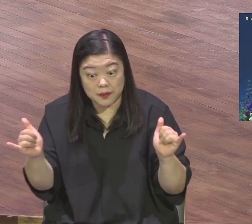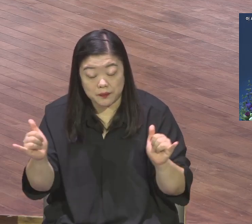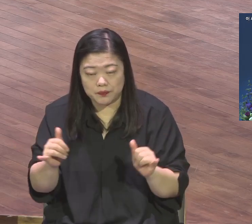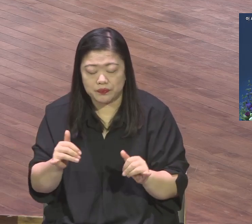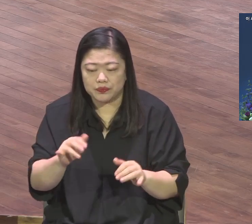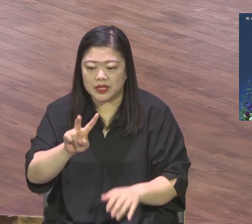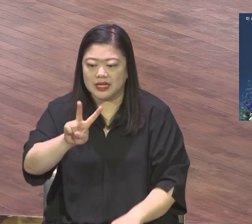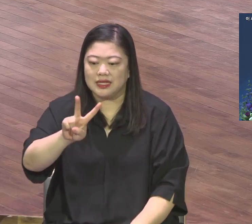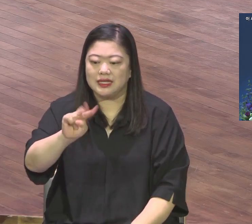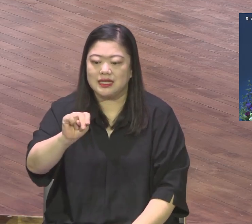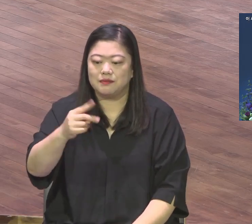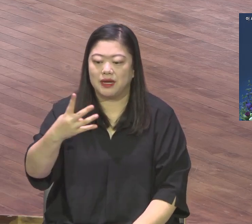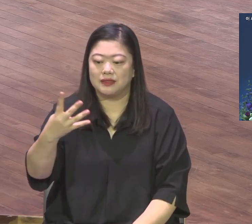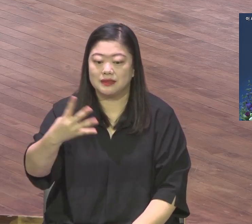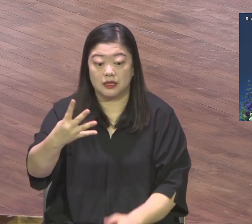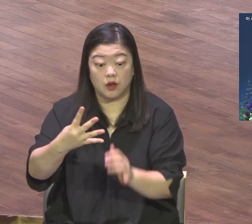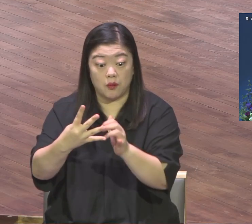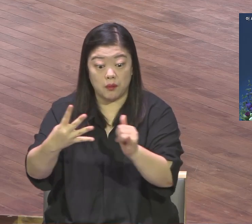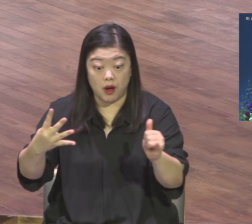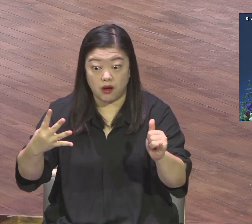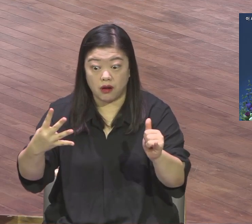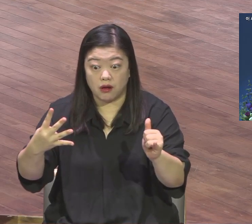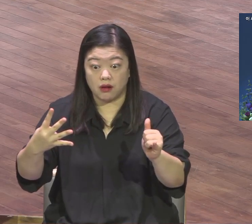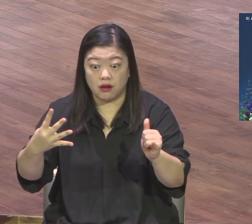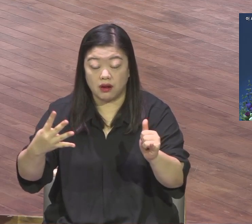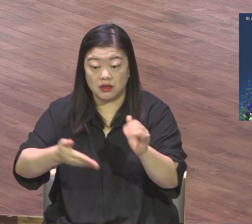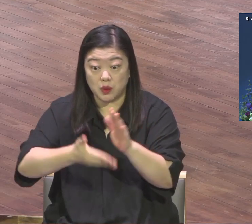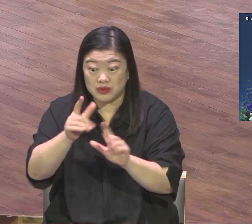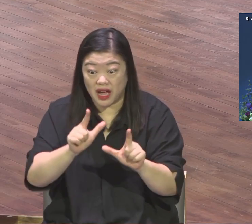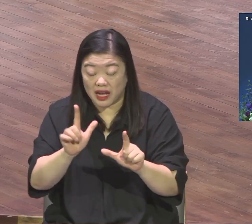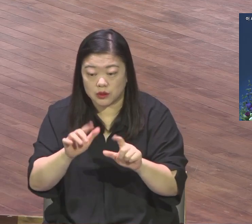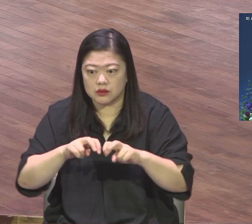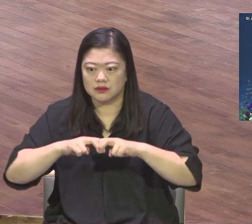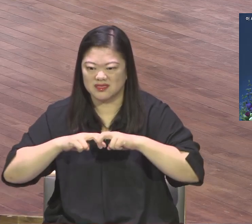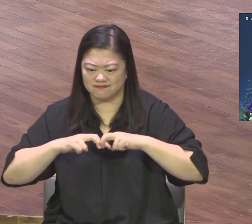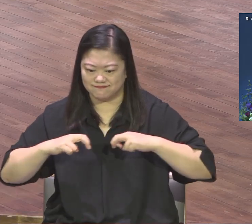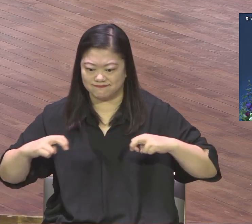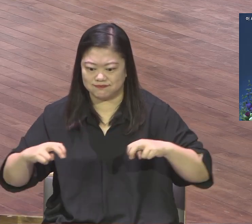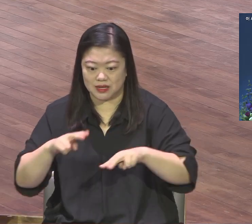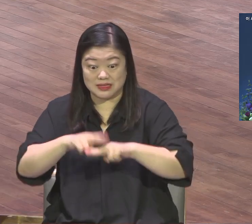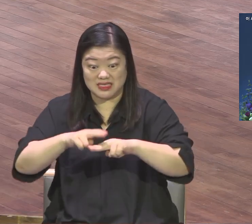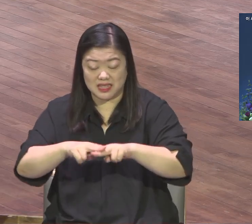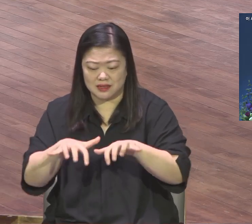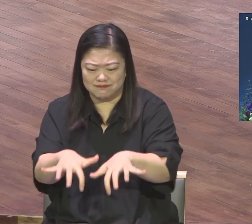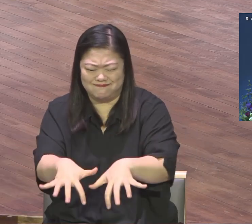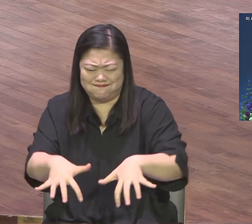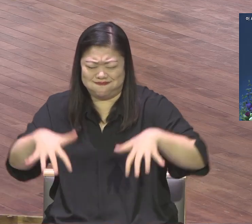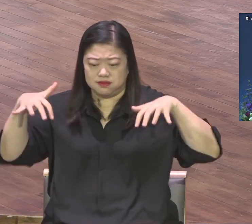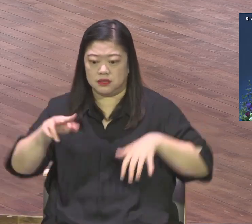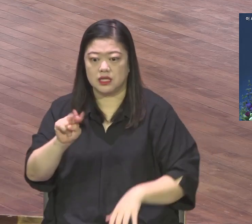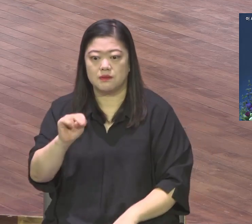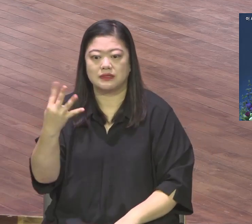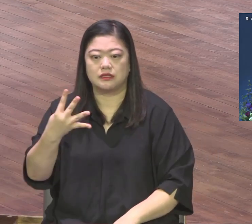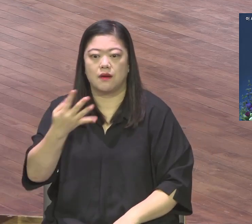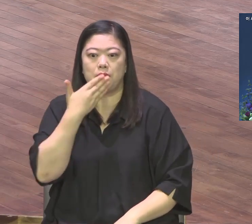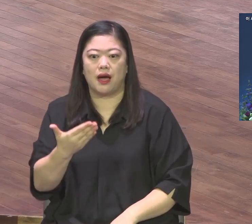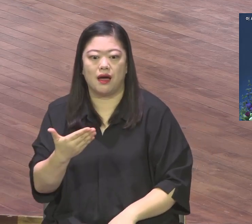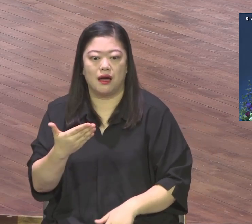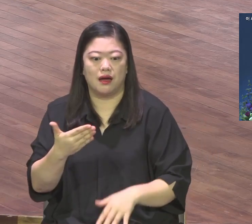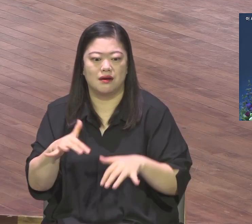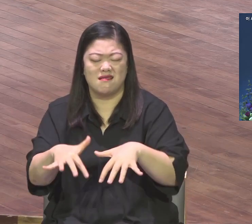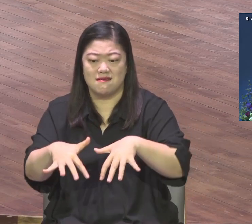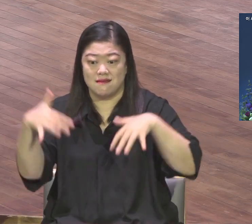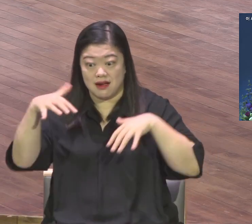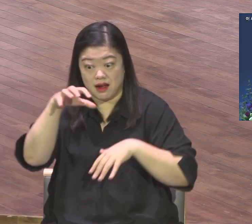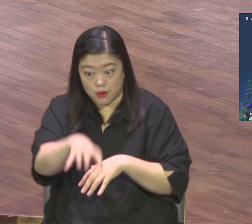있는 대극장이 있었어요. 또 세계 7대 불가사의 가운데 하나로